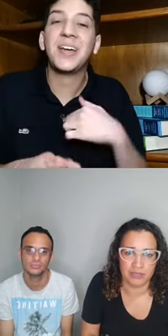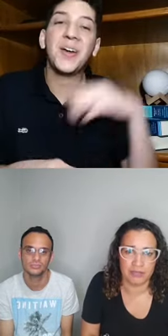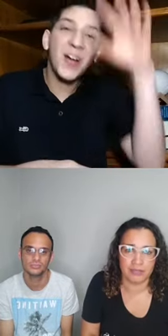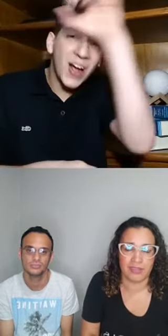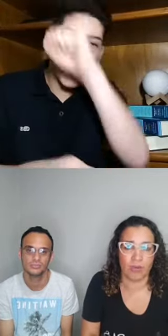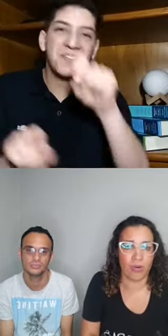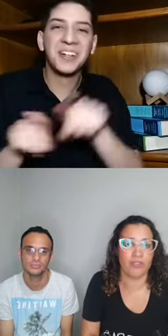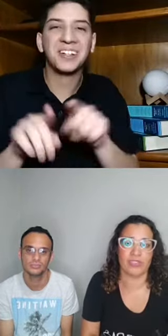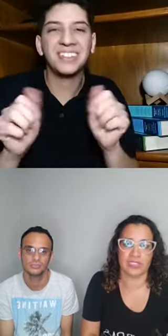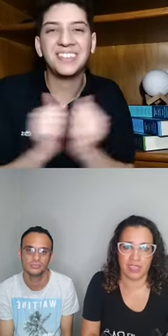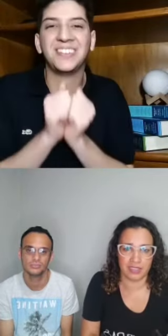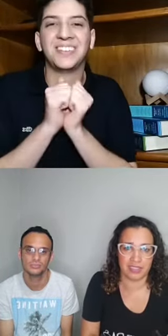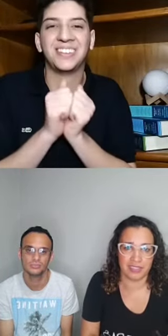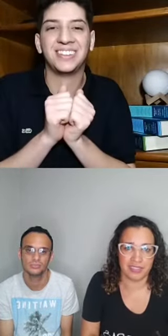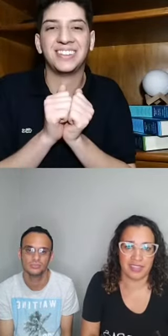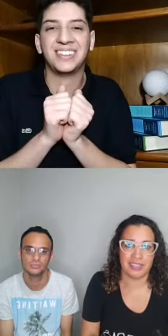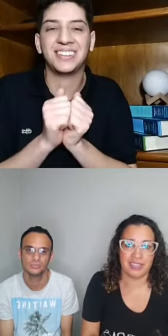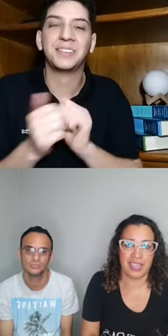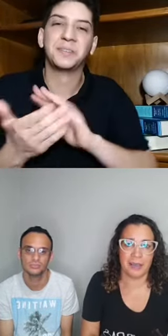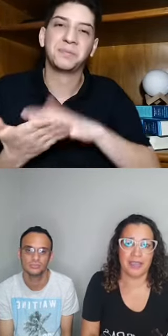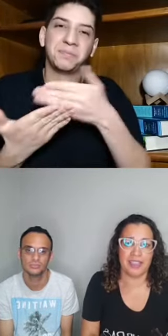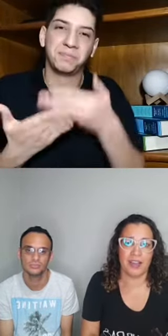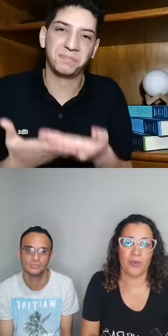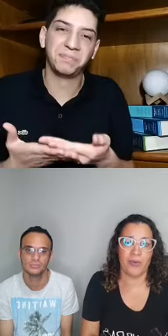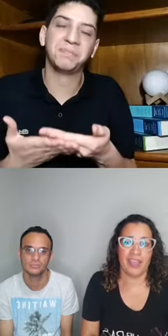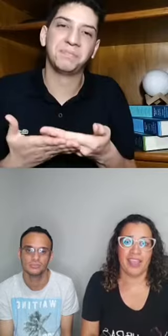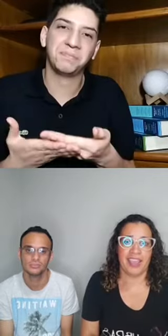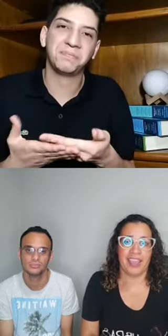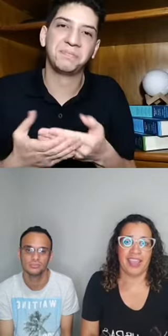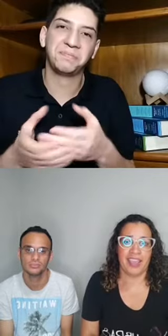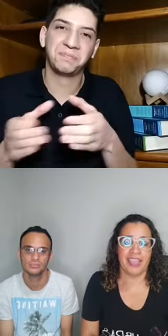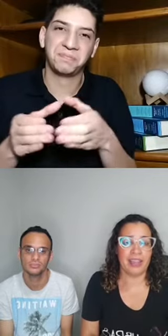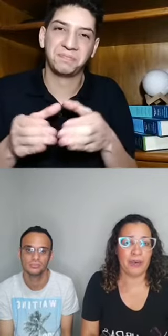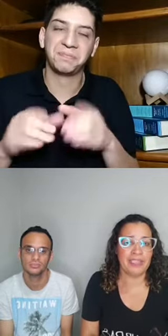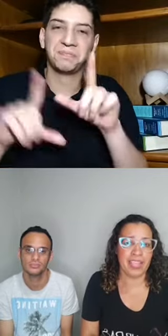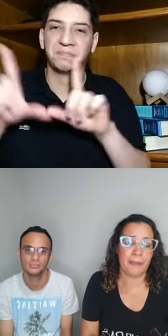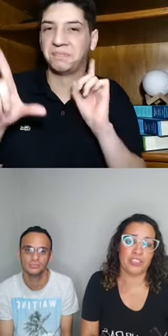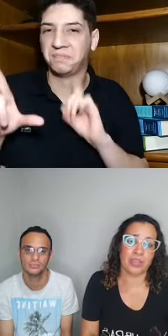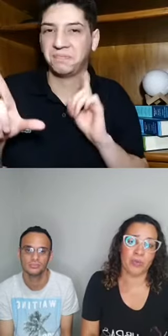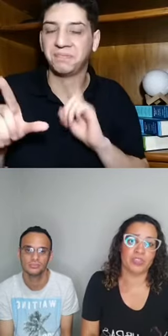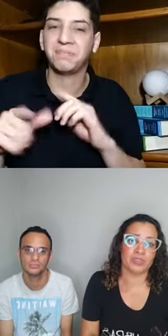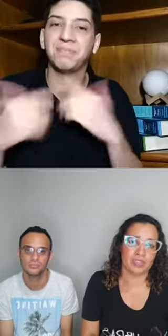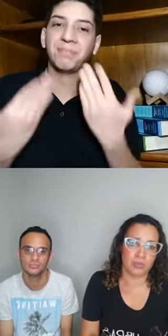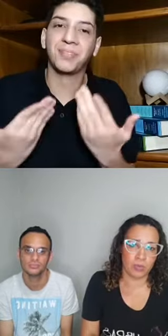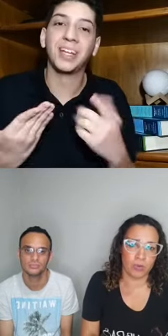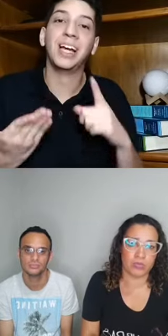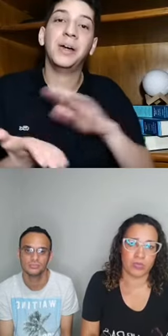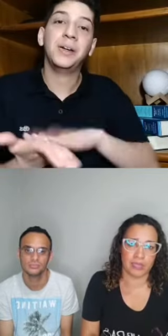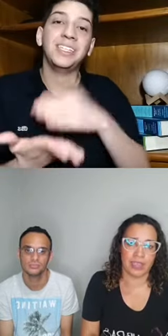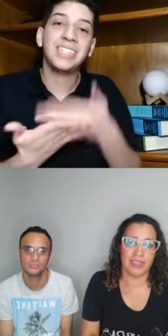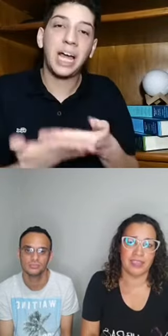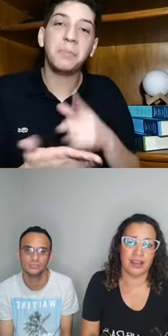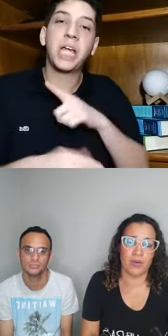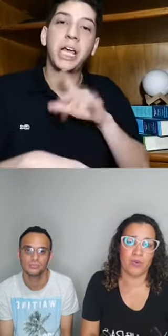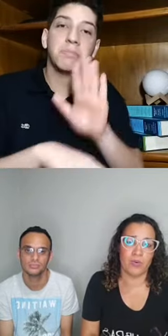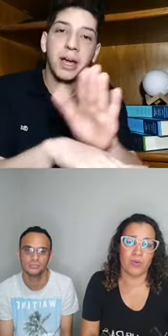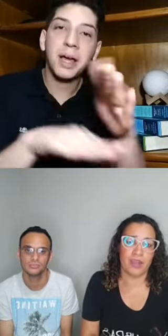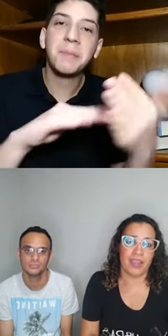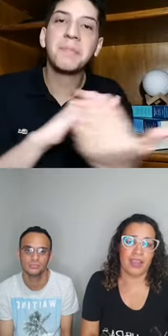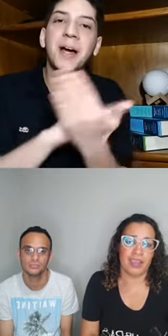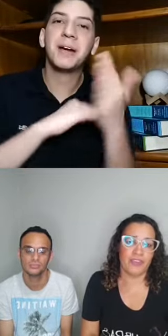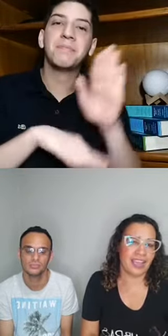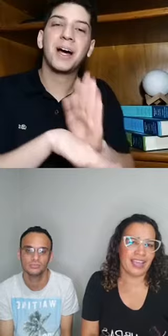aprendi com vocês, sabe? Então, o intérprete é um ajudando o outro, né? E